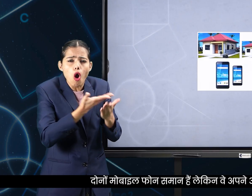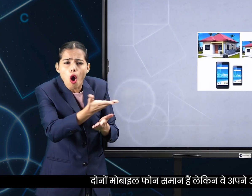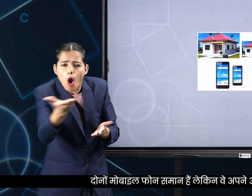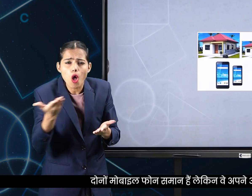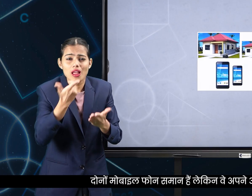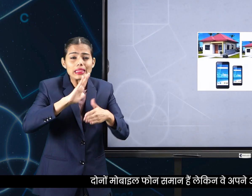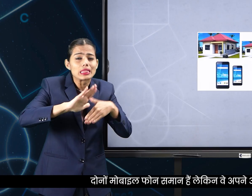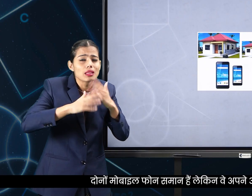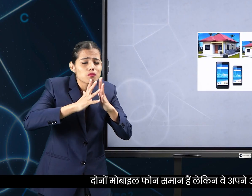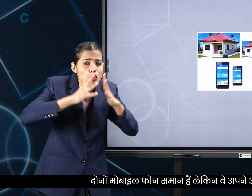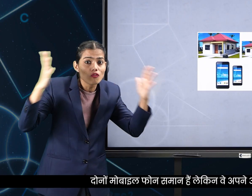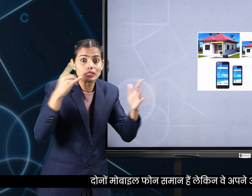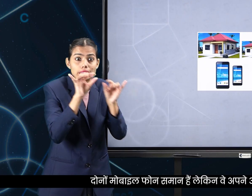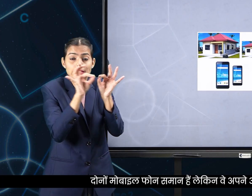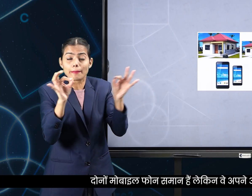वे अपने आकार में भिन्न है।